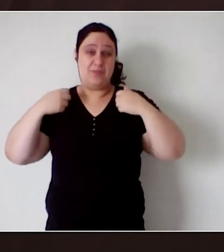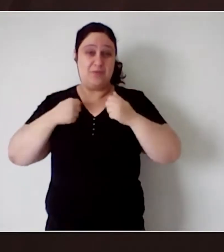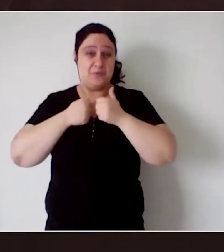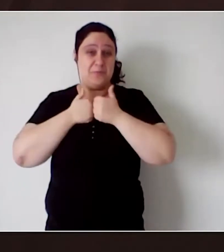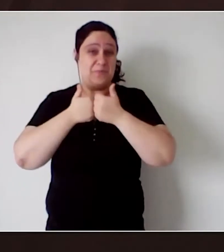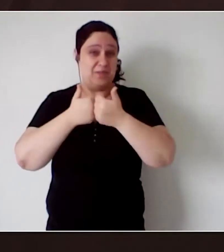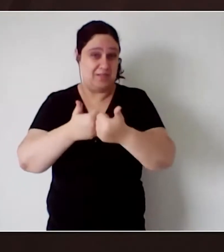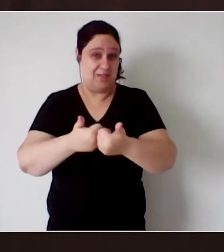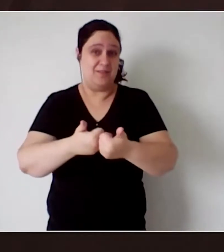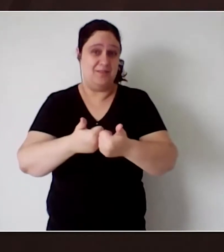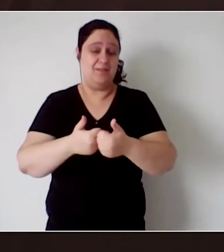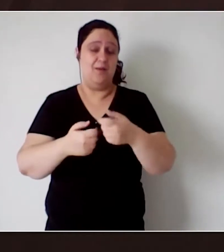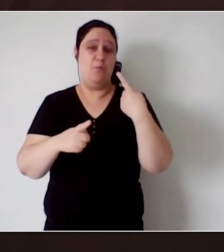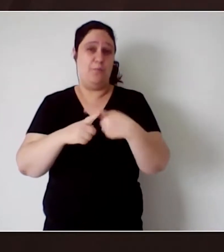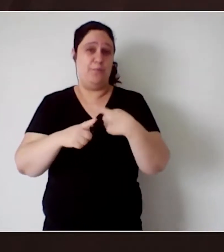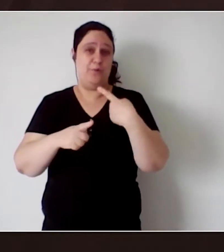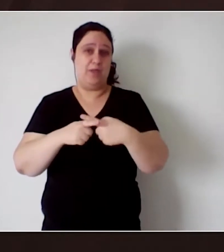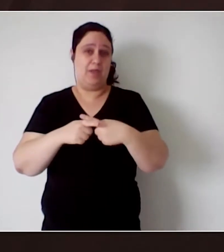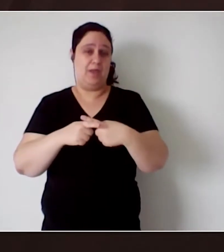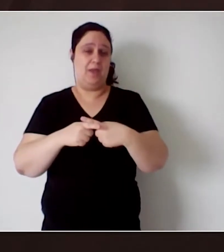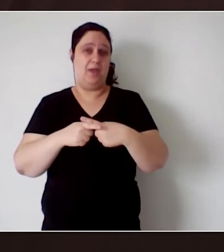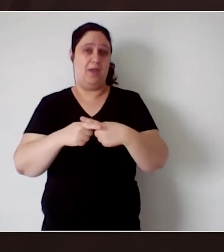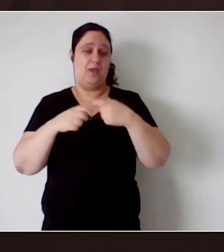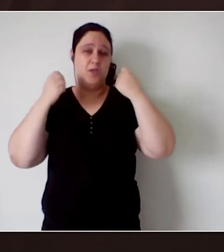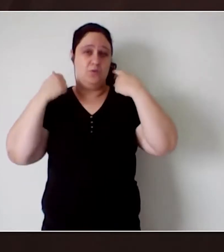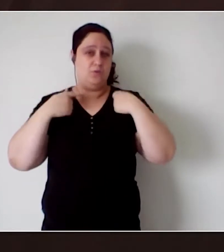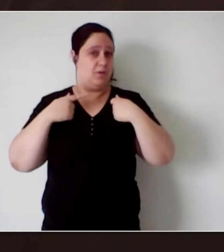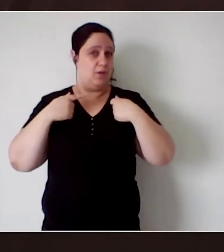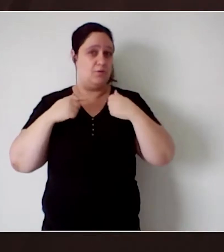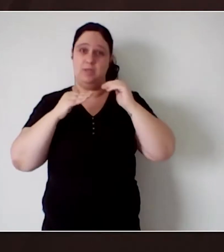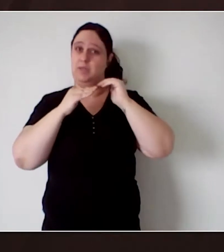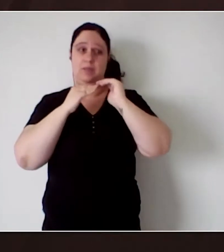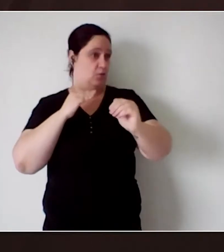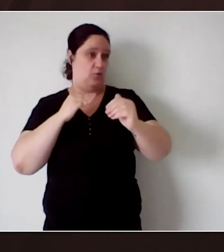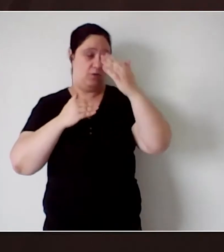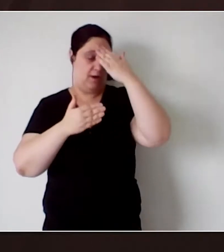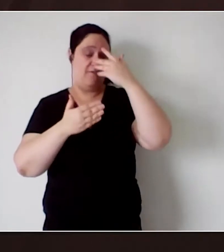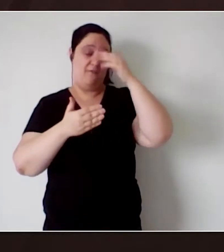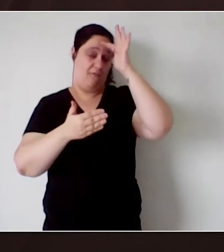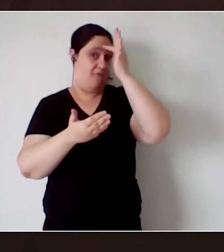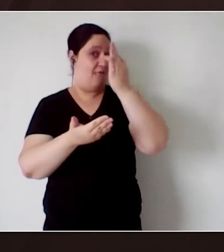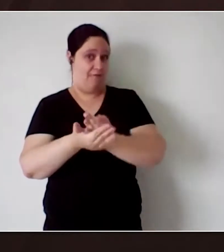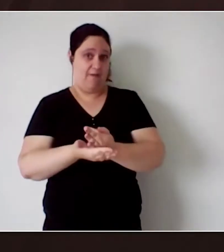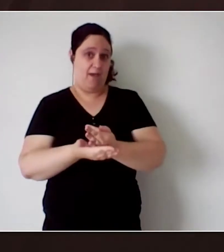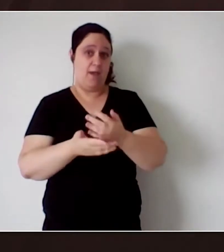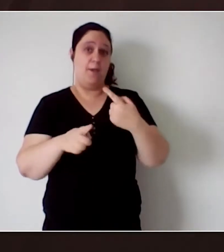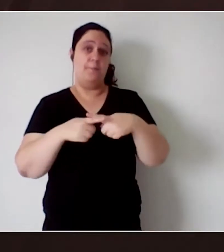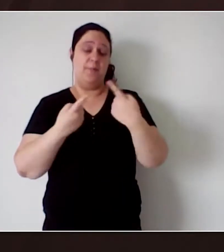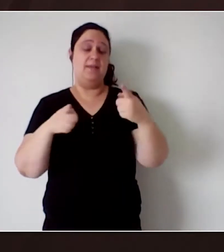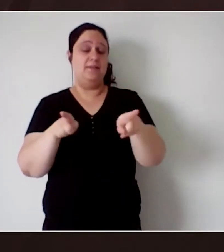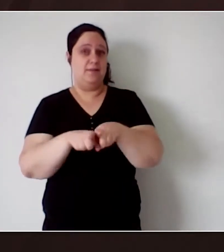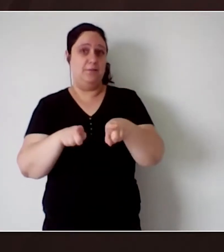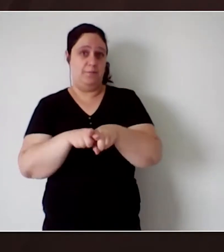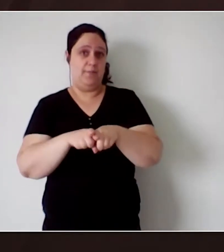fé, mas também dos próprios judeus que creram, né, que queriam introduzir a circuncisão e a lei de